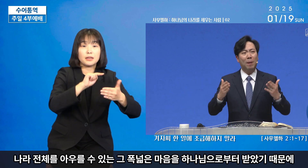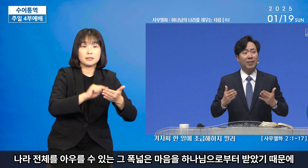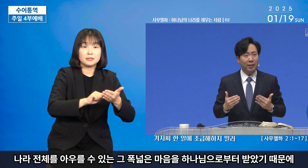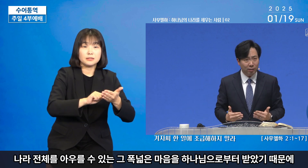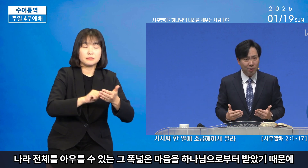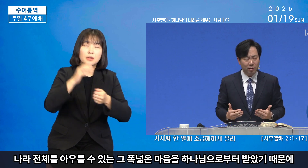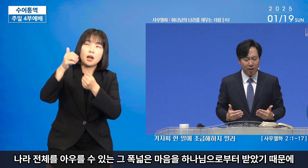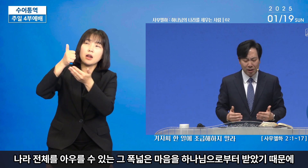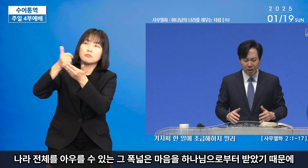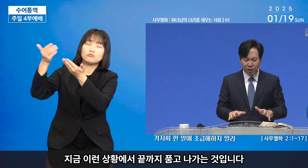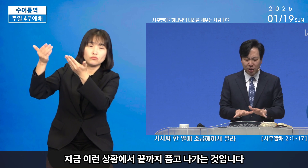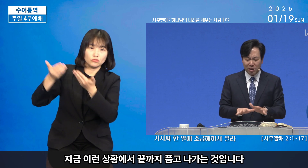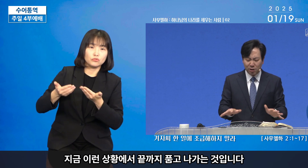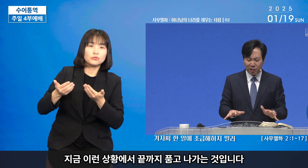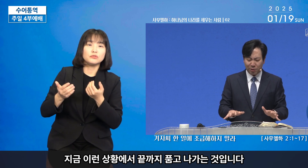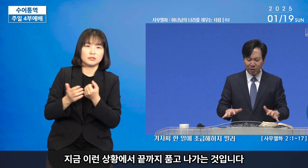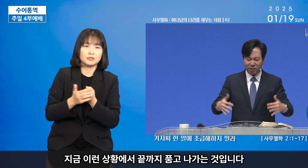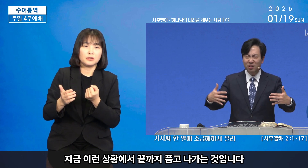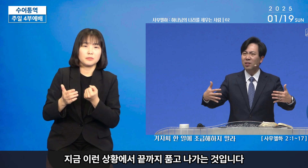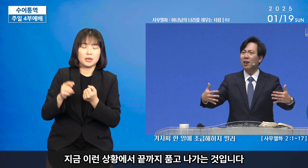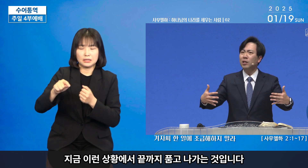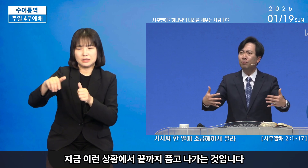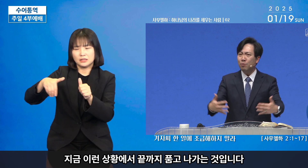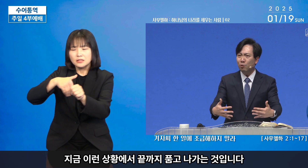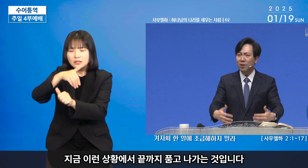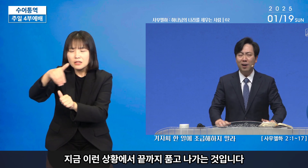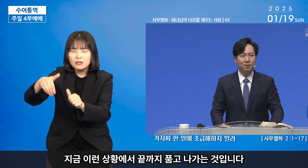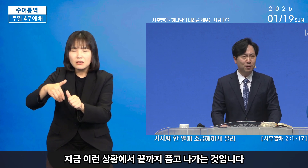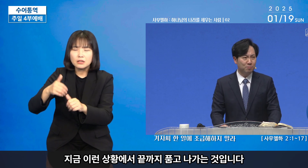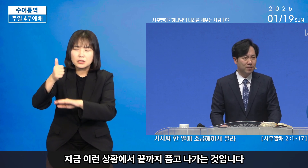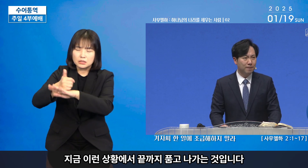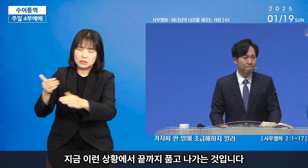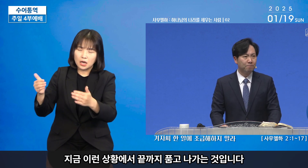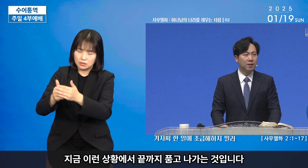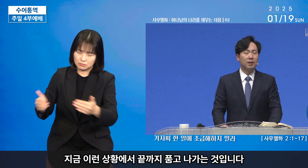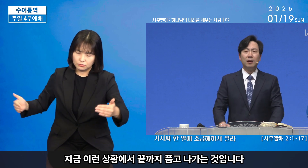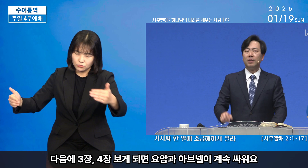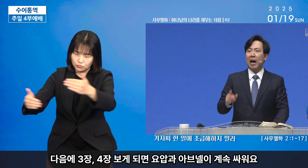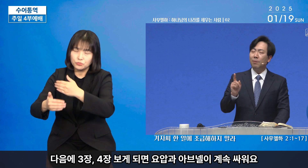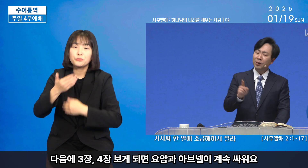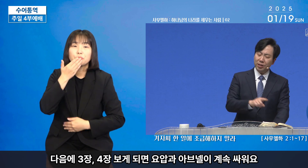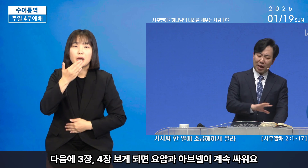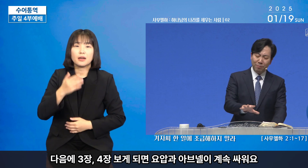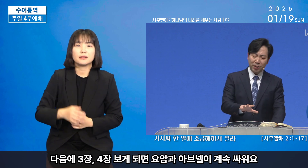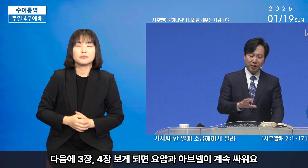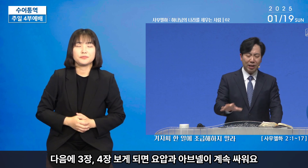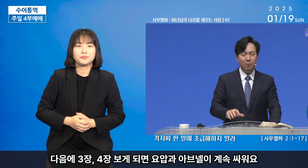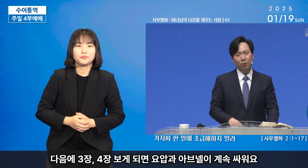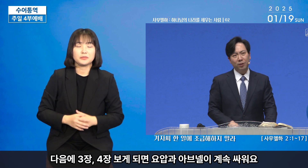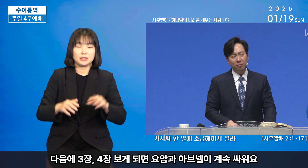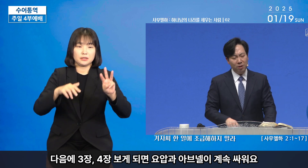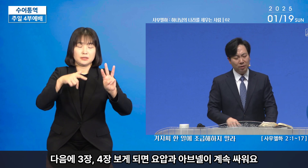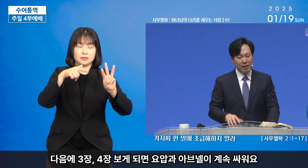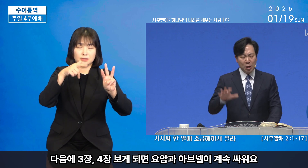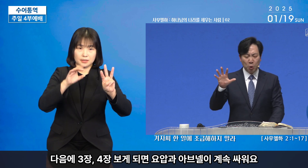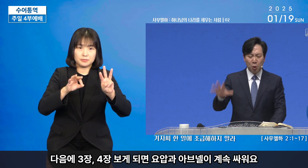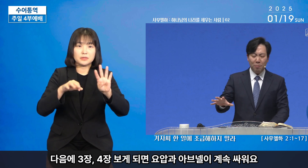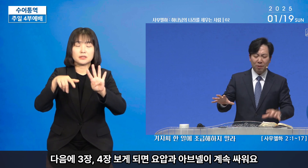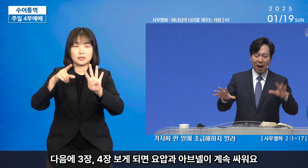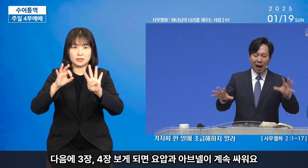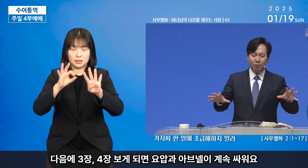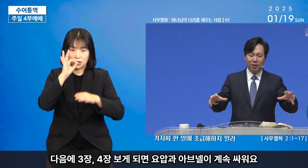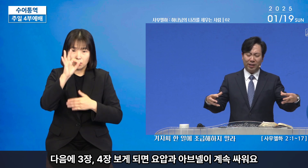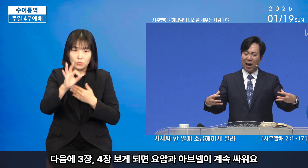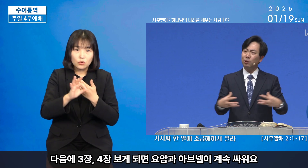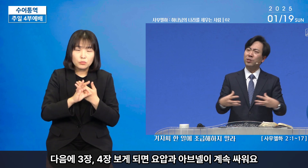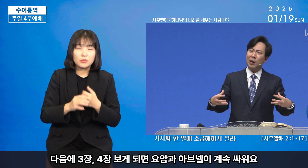하나님으로부터 받았기 때문에 지금 이런 상황에서 끝까지 품고 나가는 것입니다. 다음에 이제 3장 4장 보게 되면